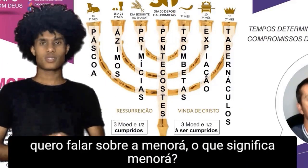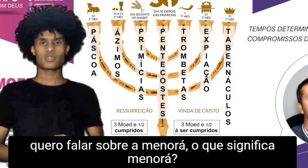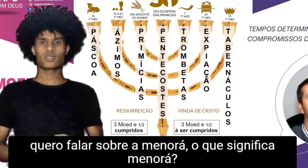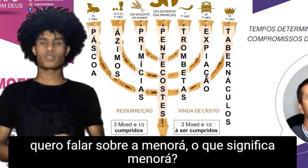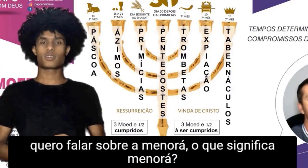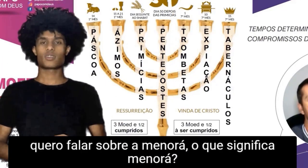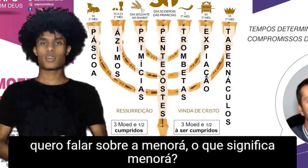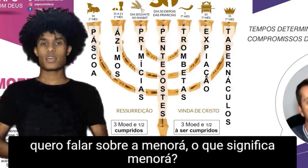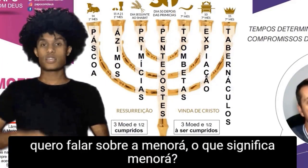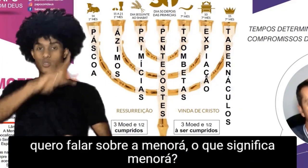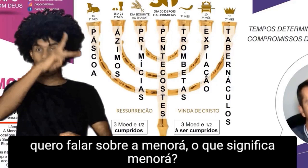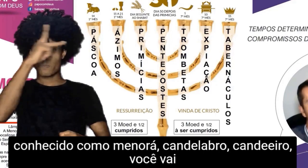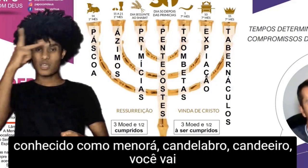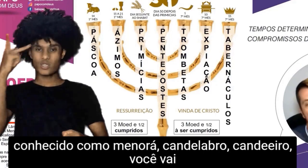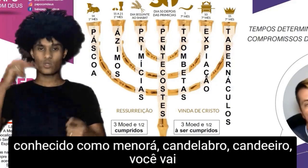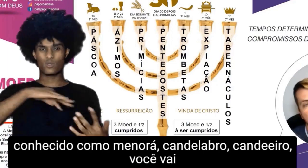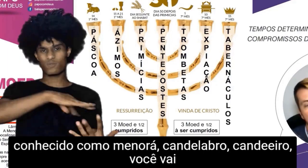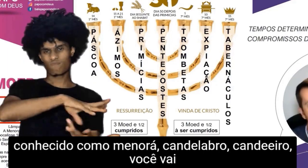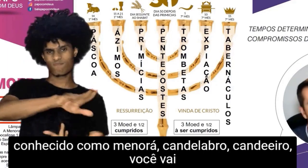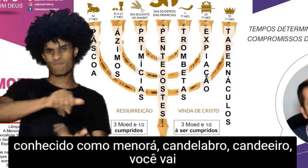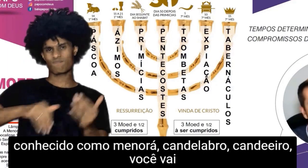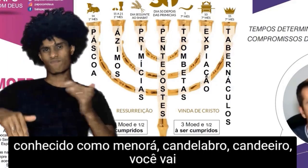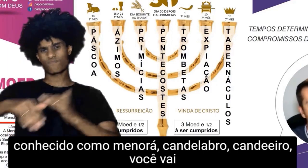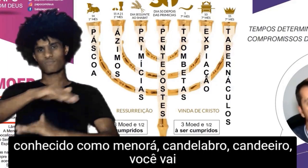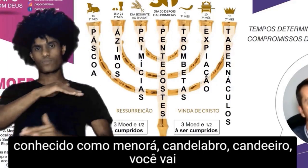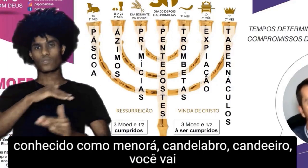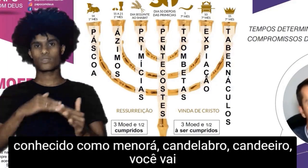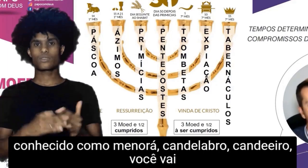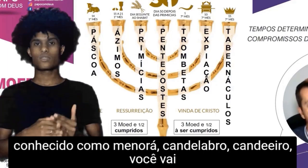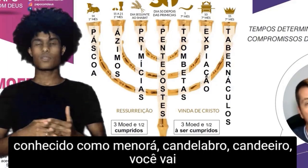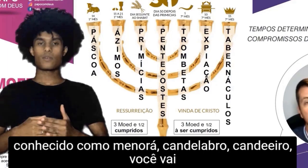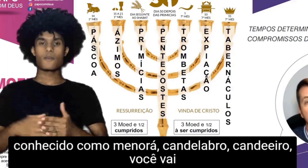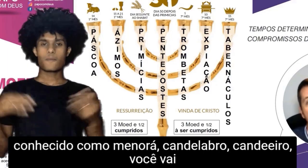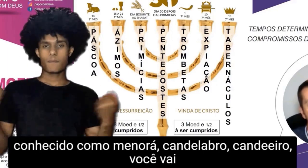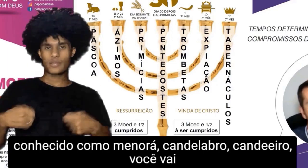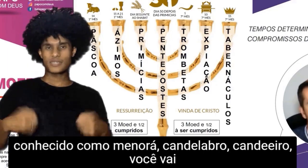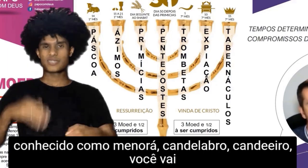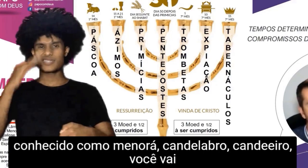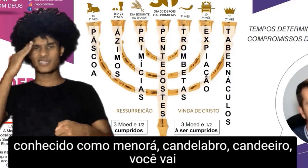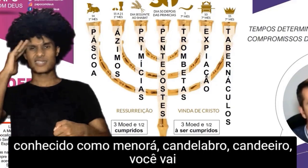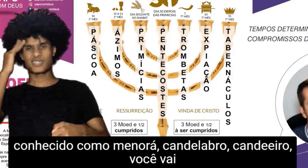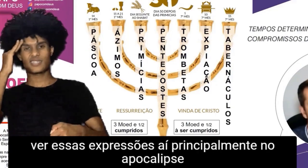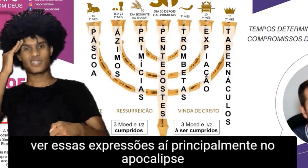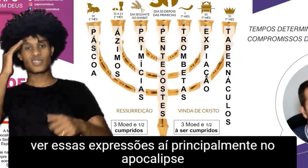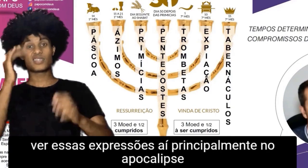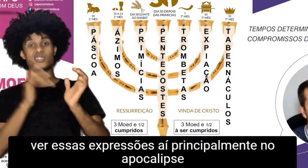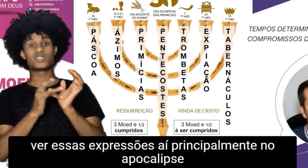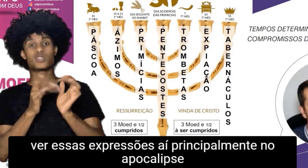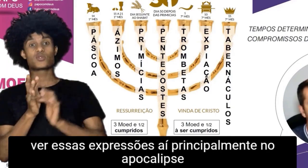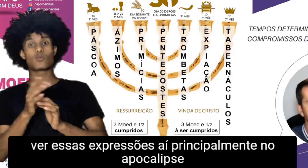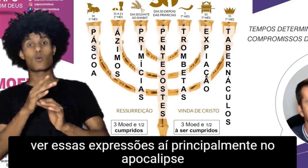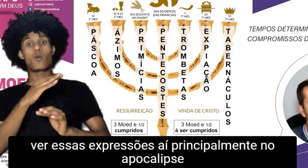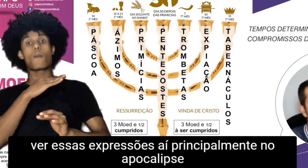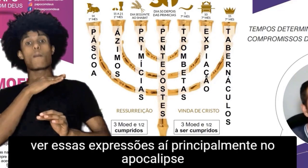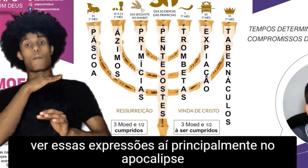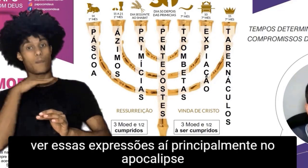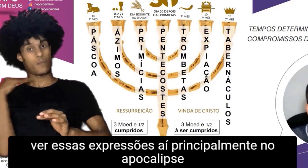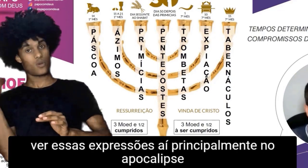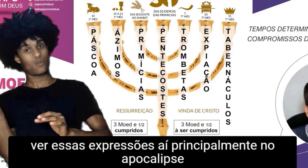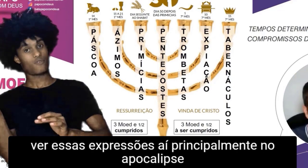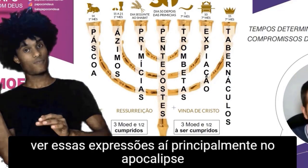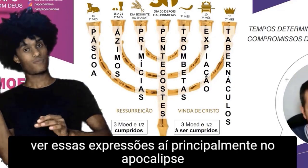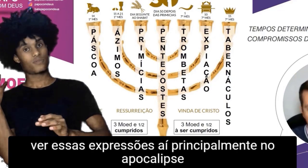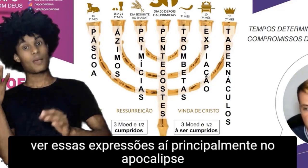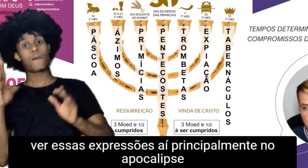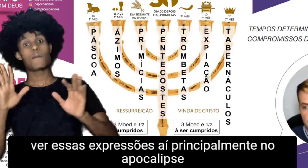O que significa menorá? Menorá ela é conhecida como menorá, candelabro, candeeiros. Você vai ver essas expressões aí, principalmente no